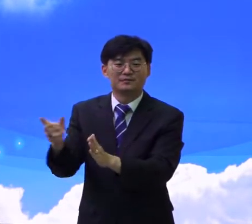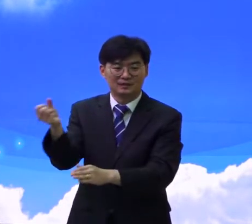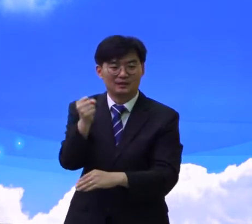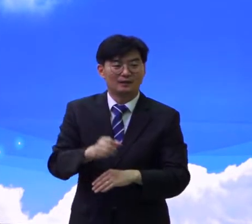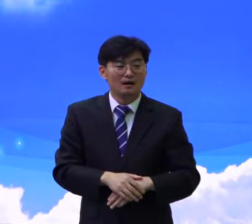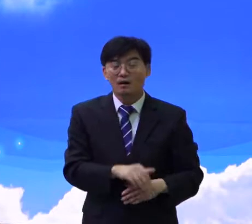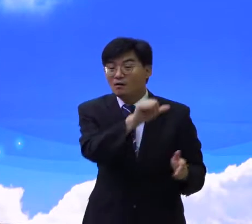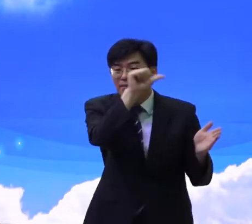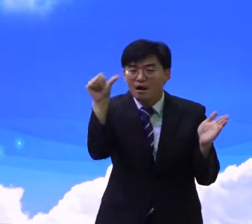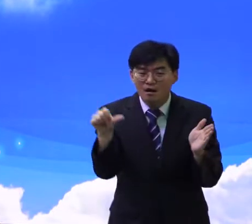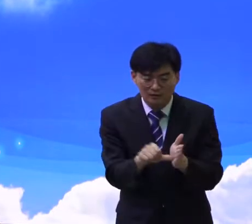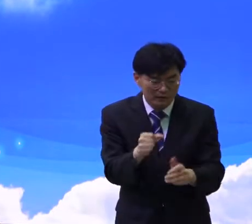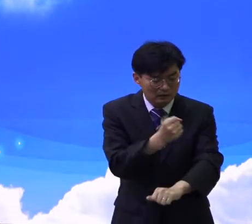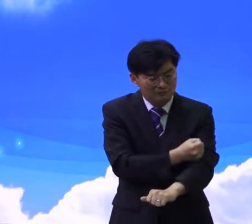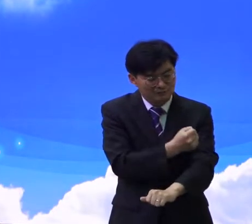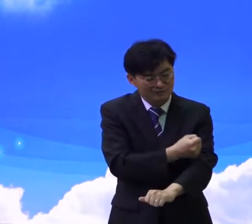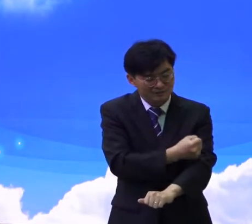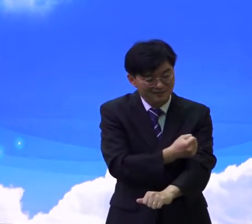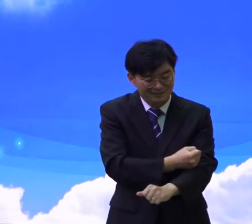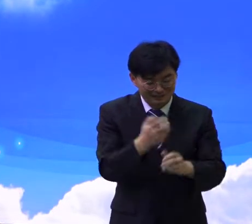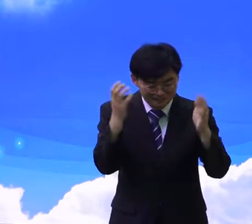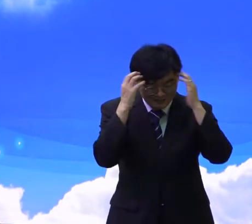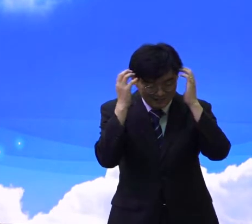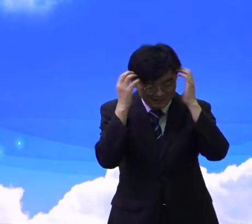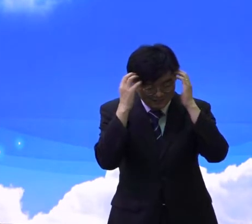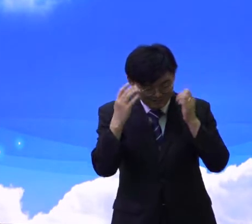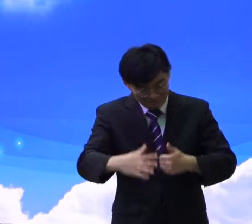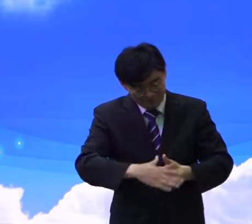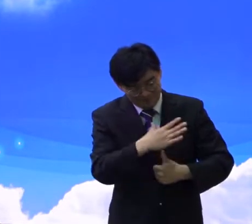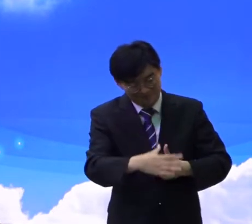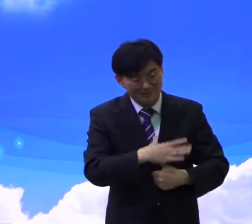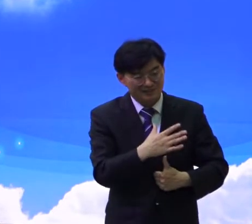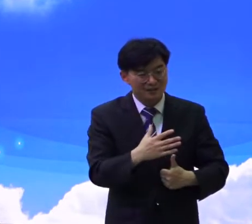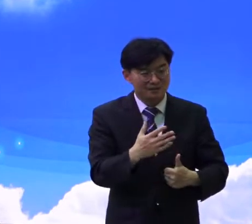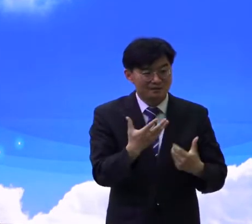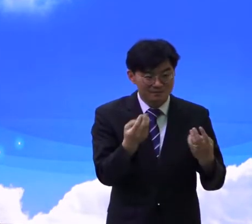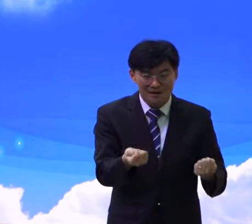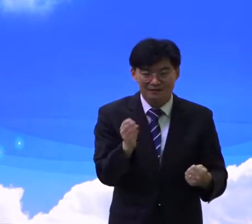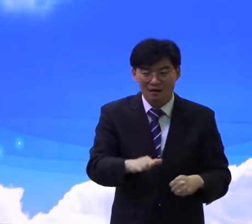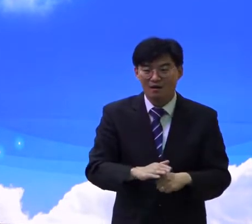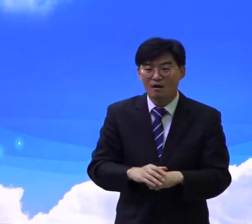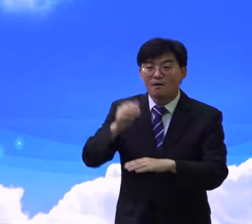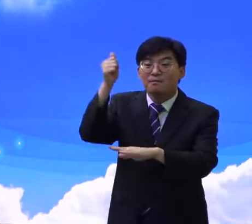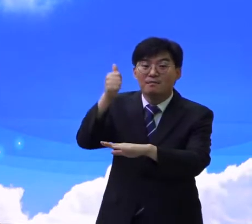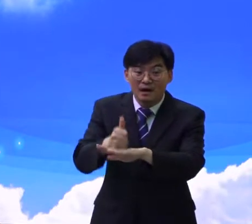주님이 의의 멸관을 주실 것입니다 확신하며 이야기하고 있습니다.